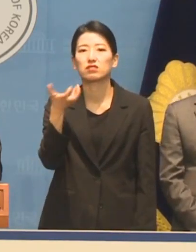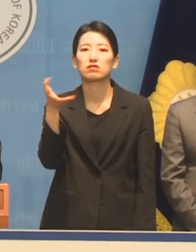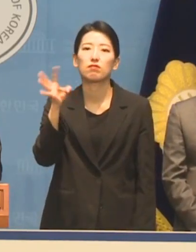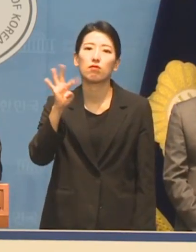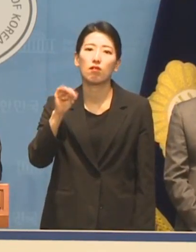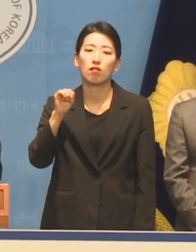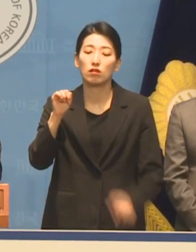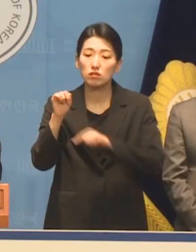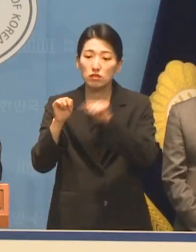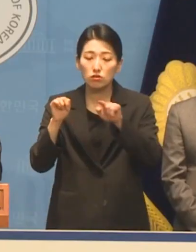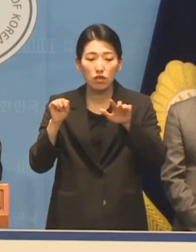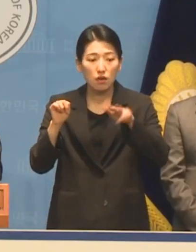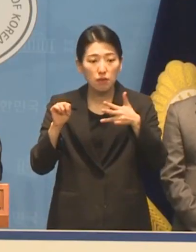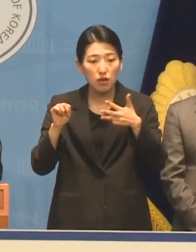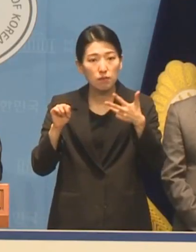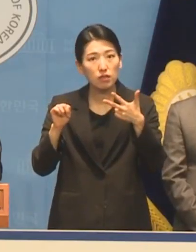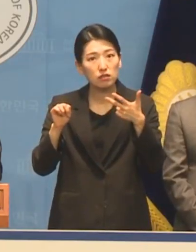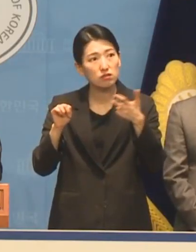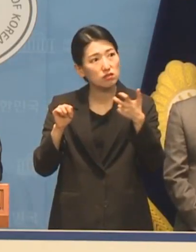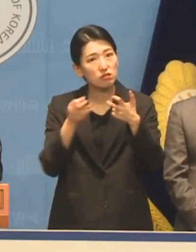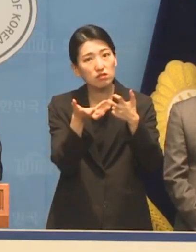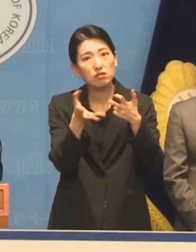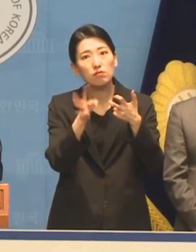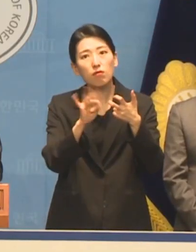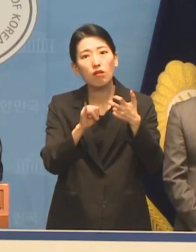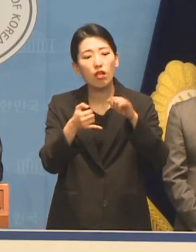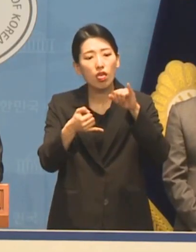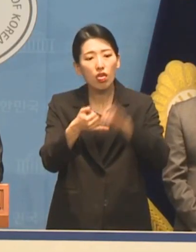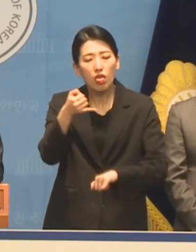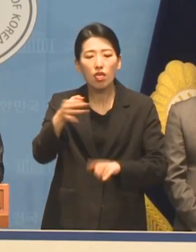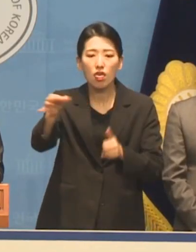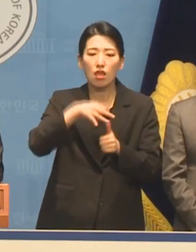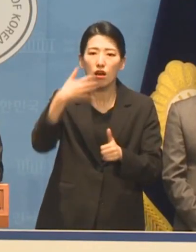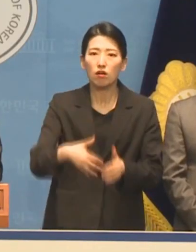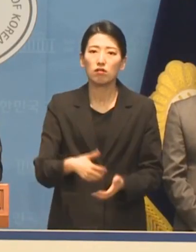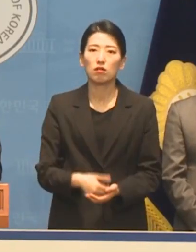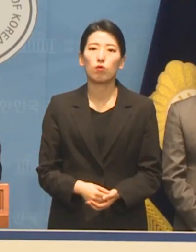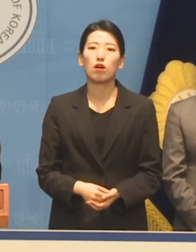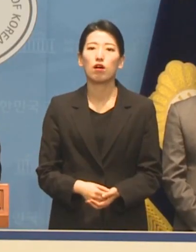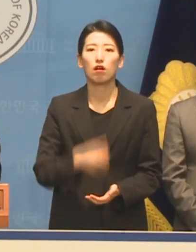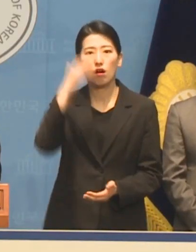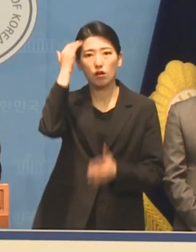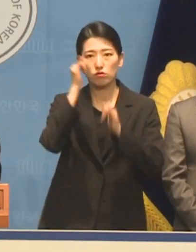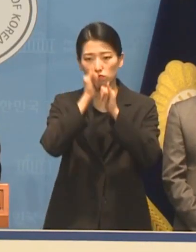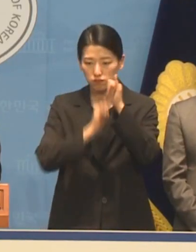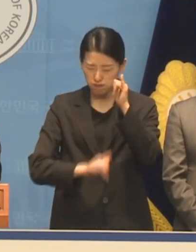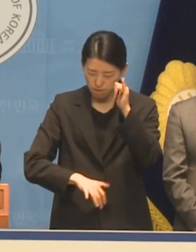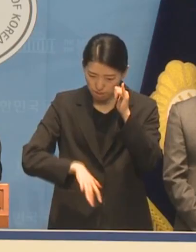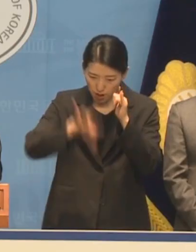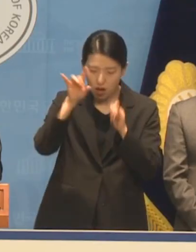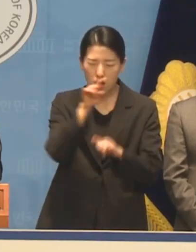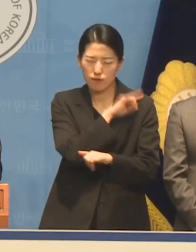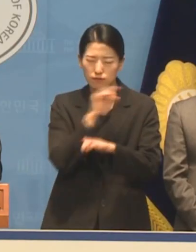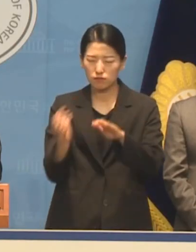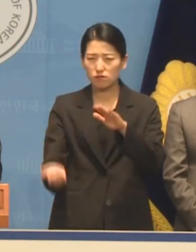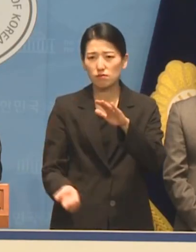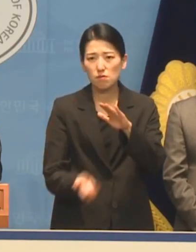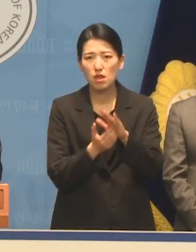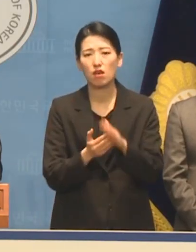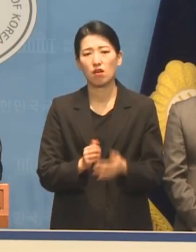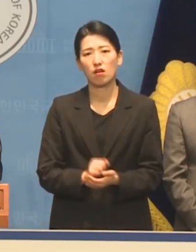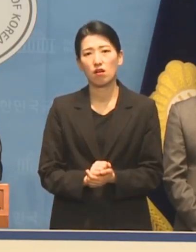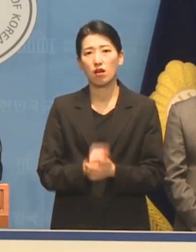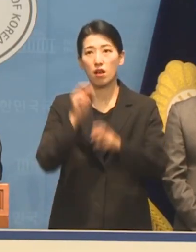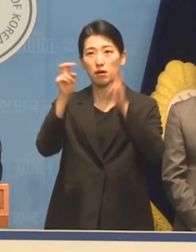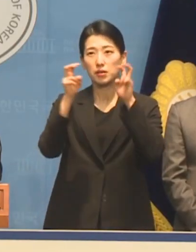원이 미청산으로 아직 남아 있습니다. 이는 대한민국 건국 이래 최대의 임금 체불 사건이자 한 기업과